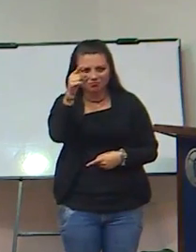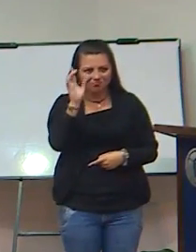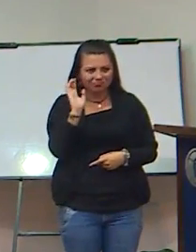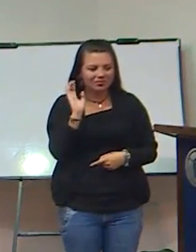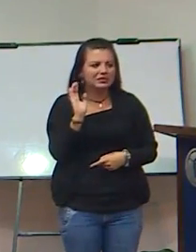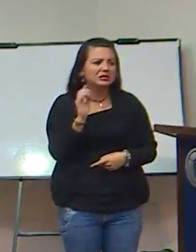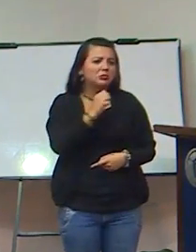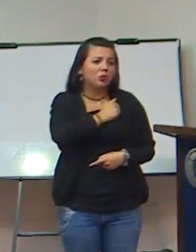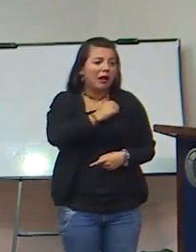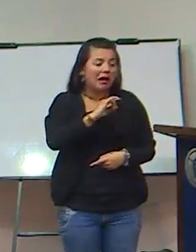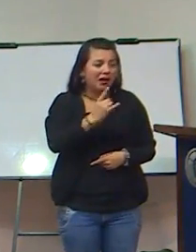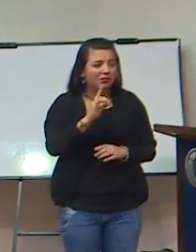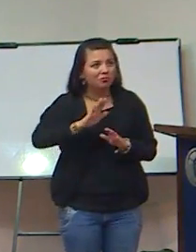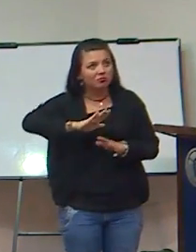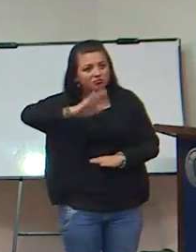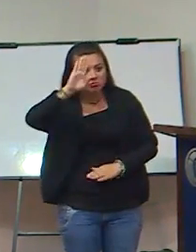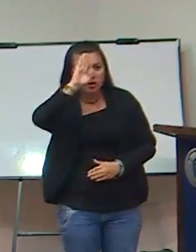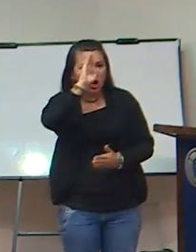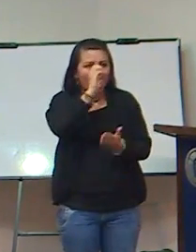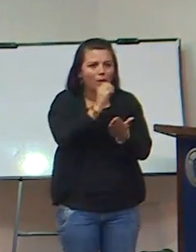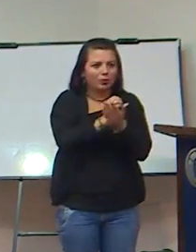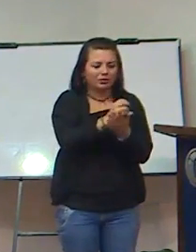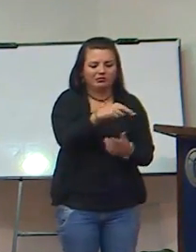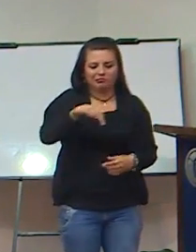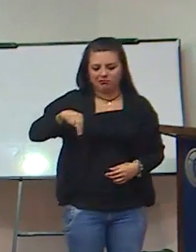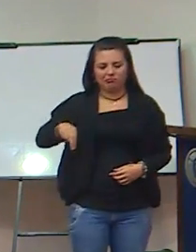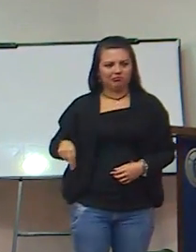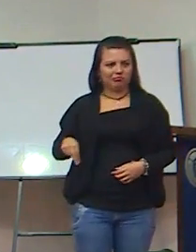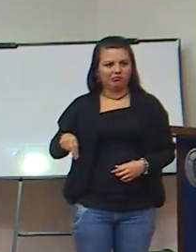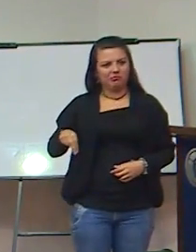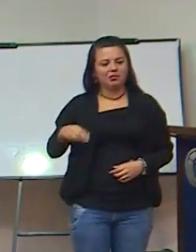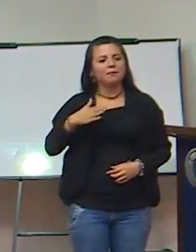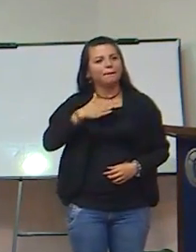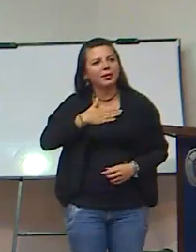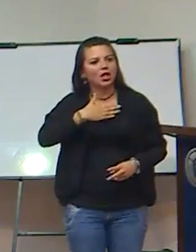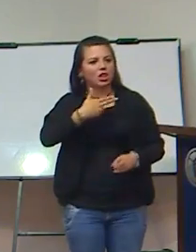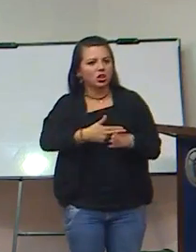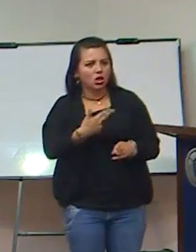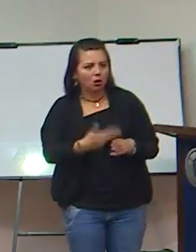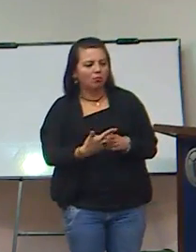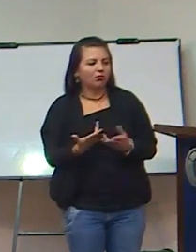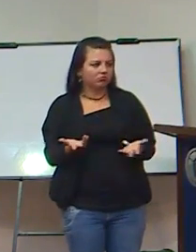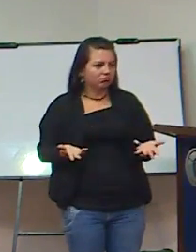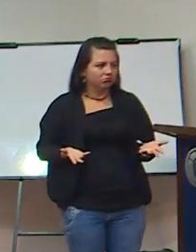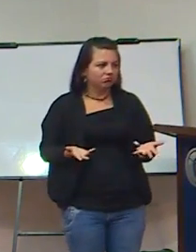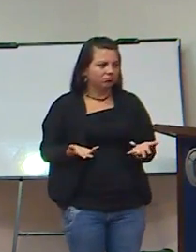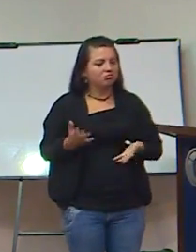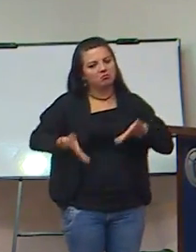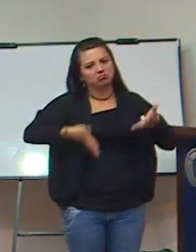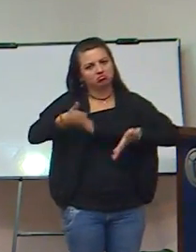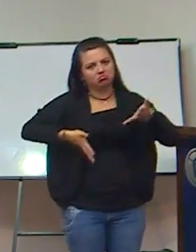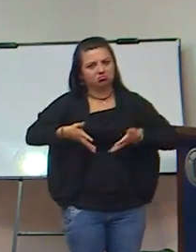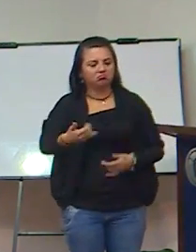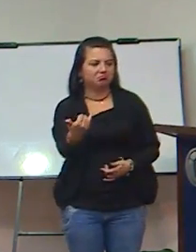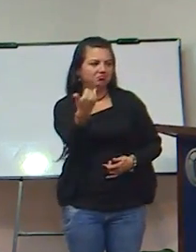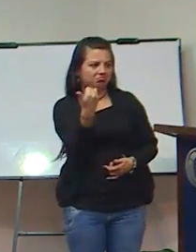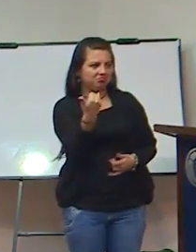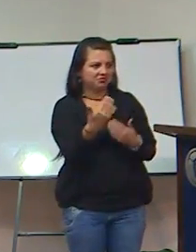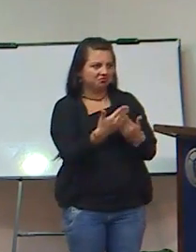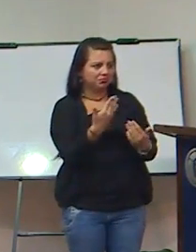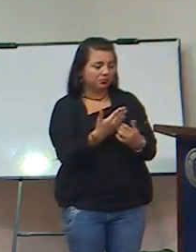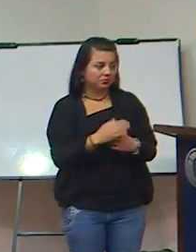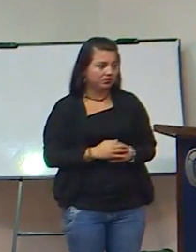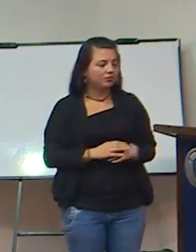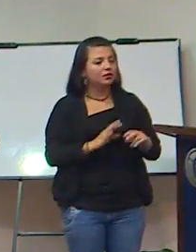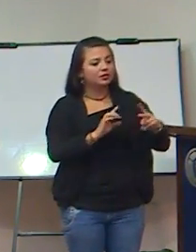que cuando vayan a opinar se paren acá al frente y digan su nombre. Y segundo, las personas que no